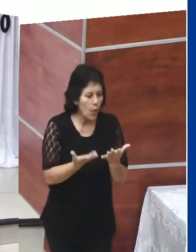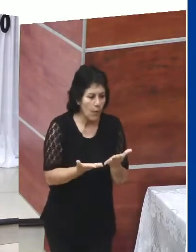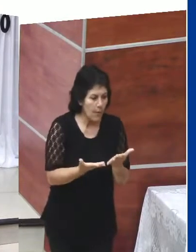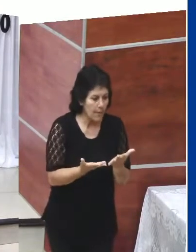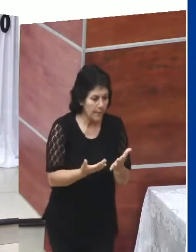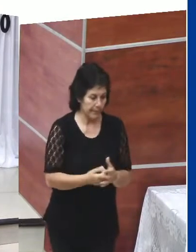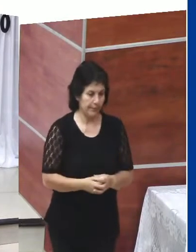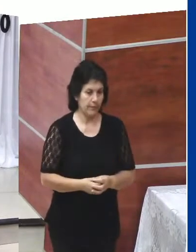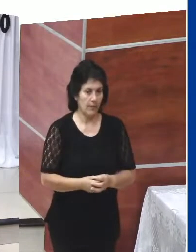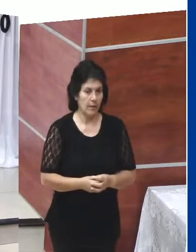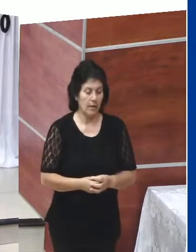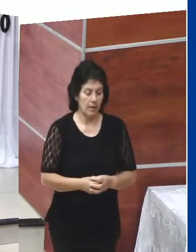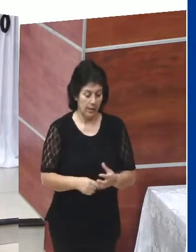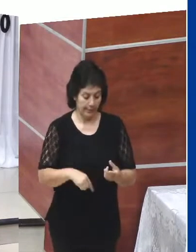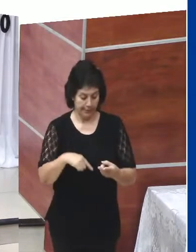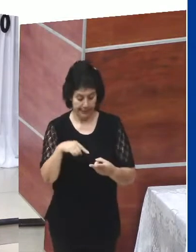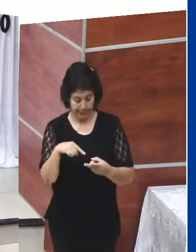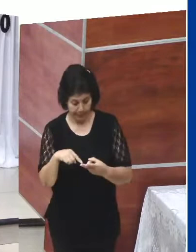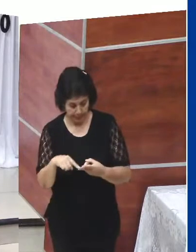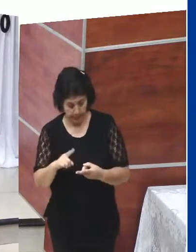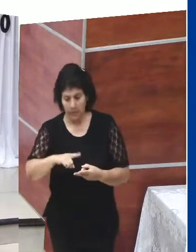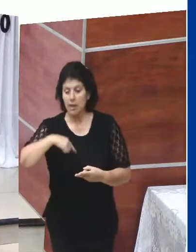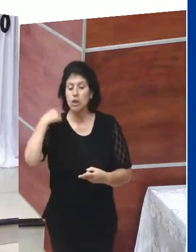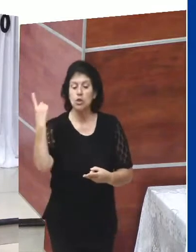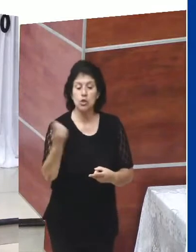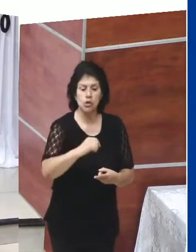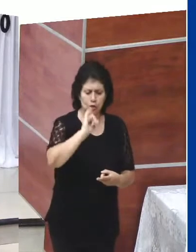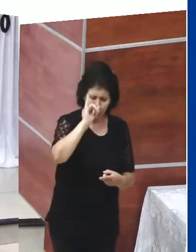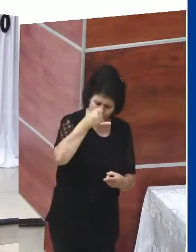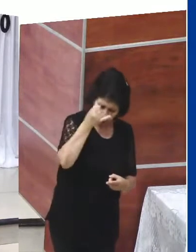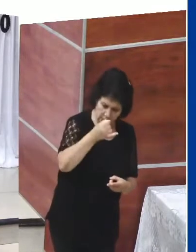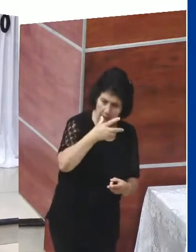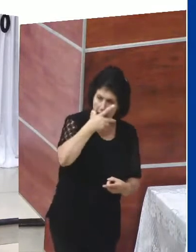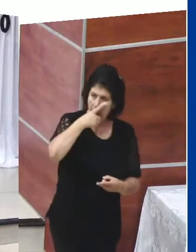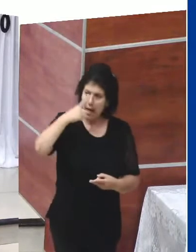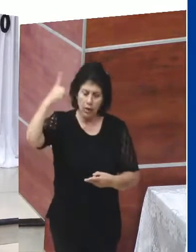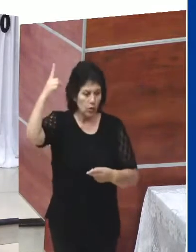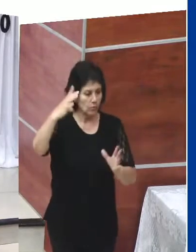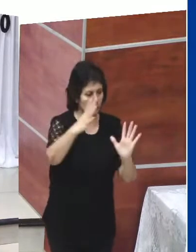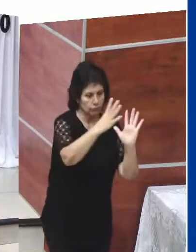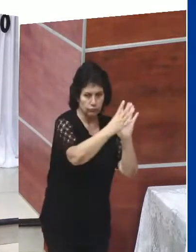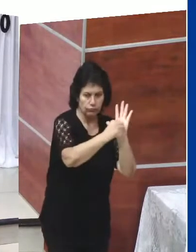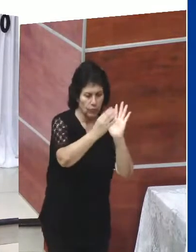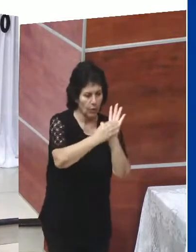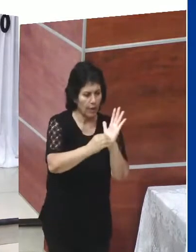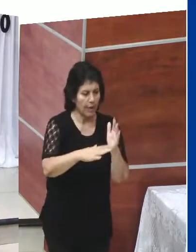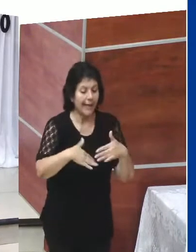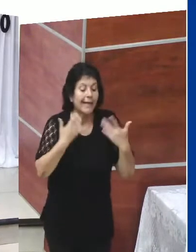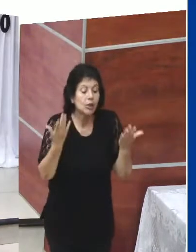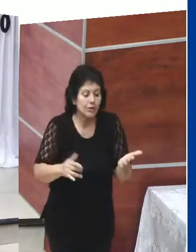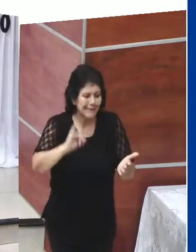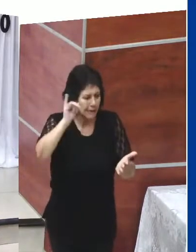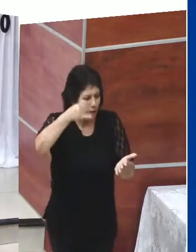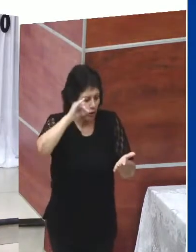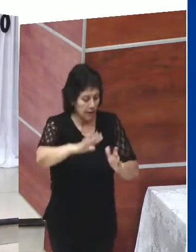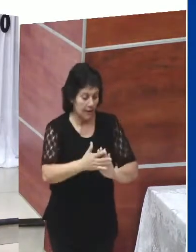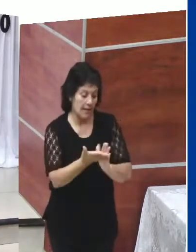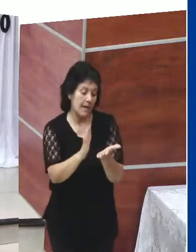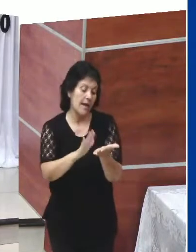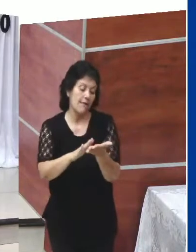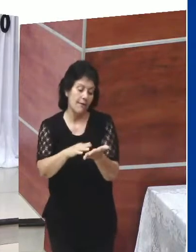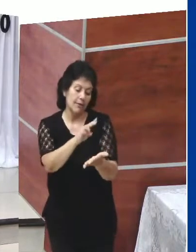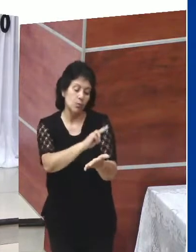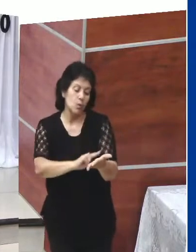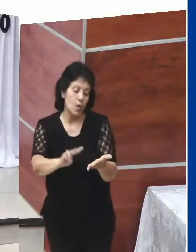Ningún factor es más influyente para hacernos más semejantes a Dios que la lectura de la Biblia y el Espíritu